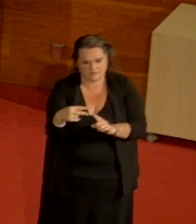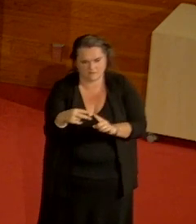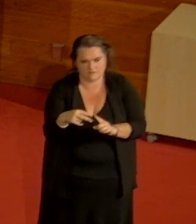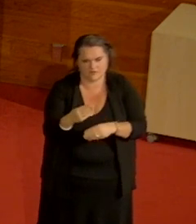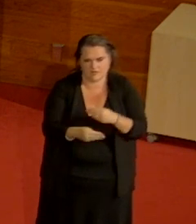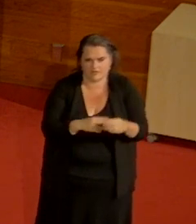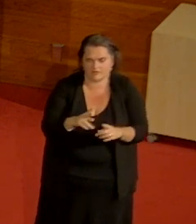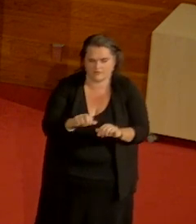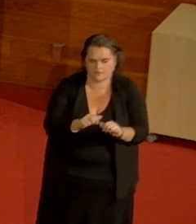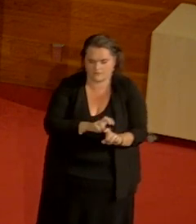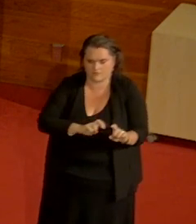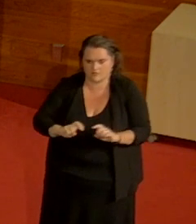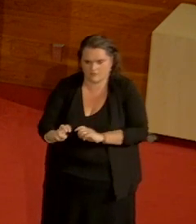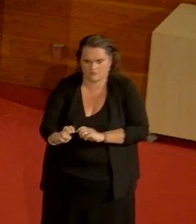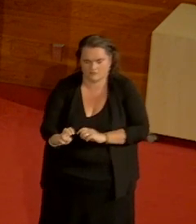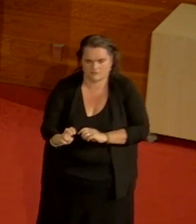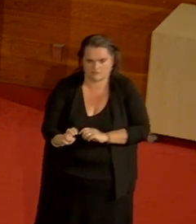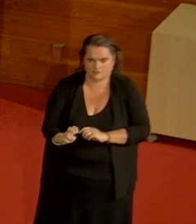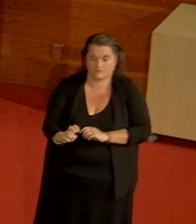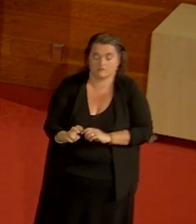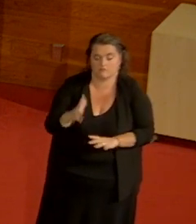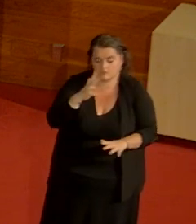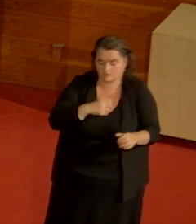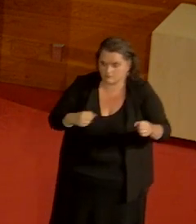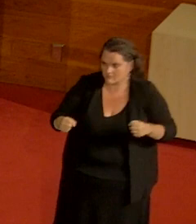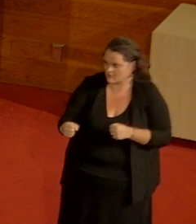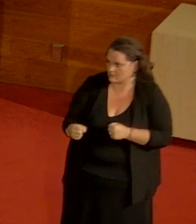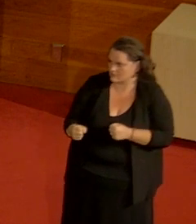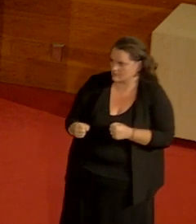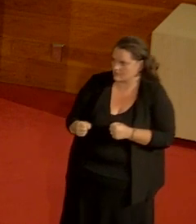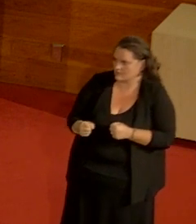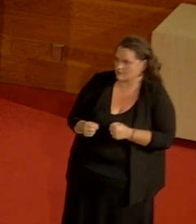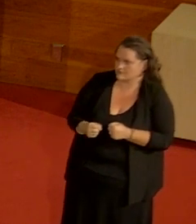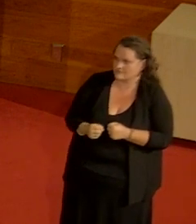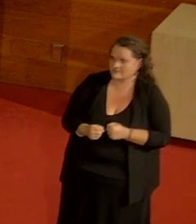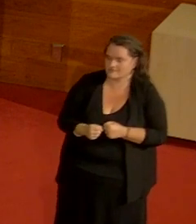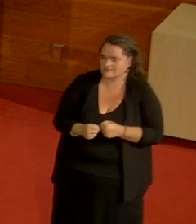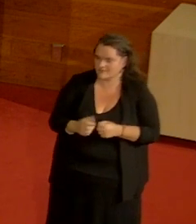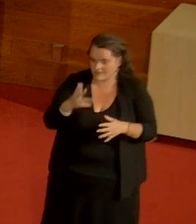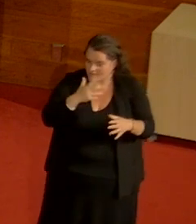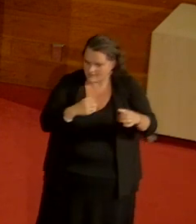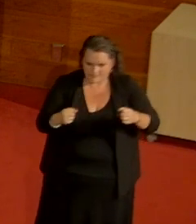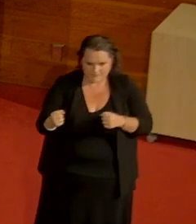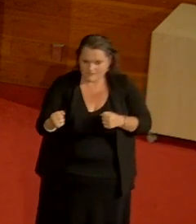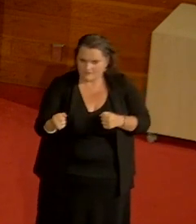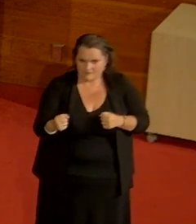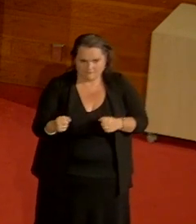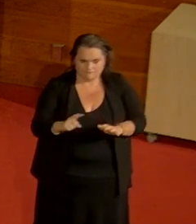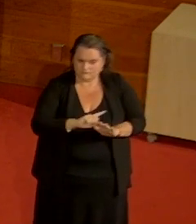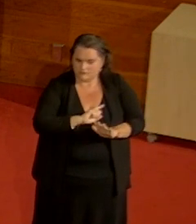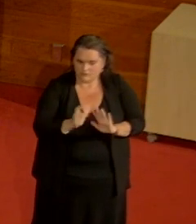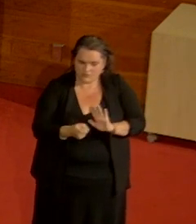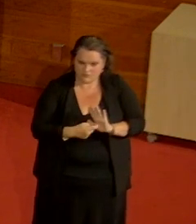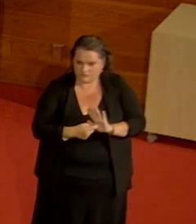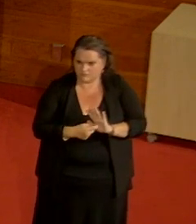de otra manera y y empatizo no puedes no te imaginas cuo con esta con esta sensación a